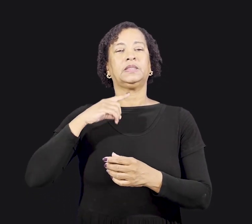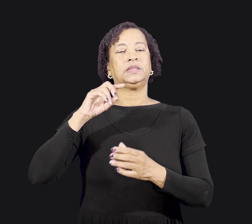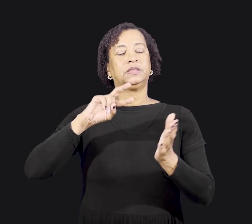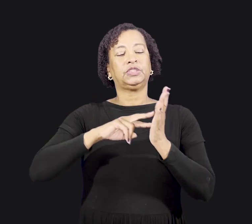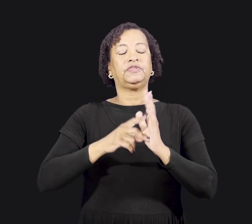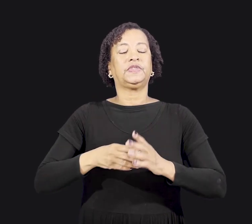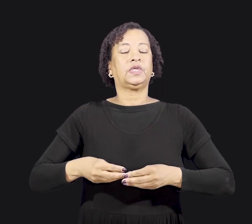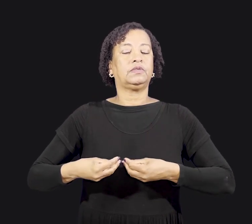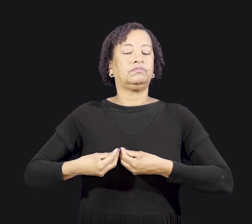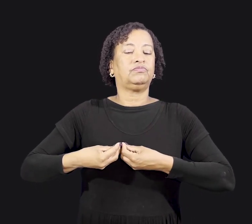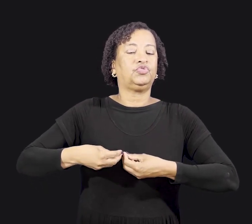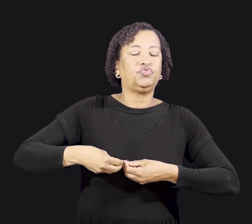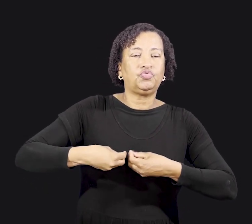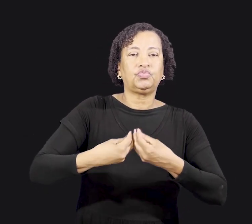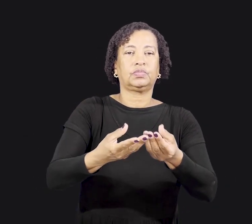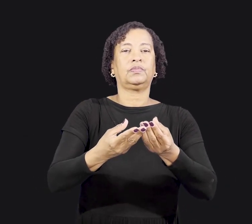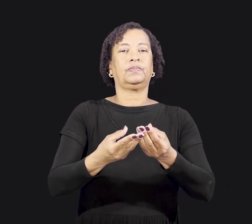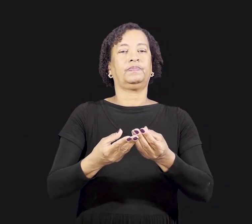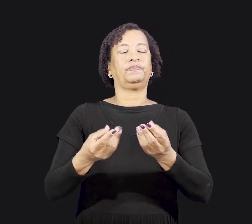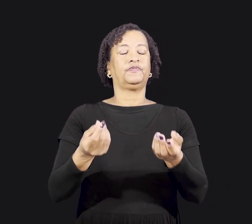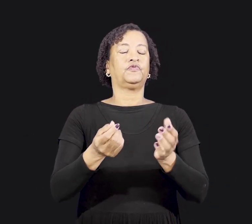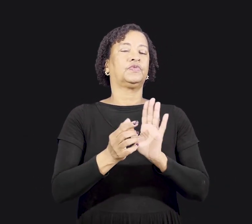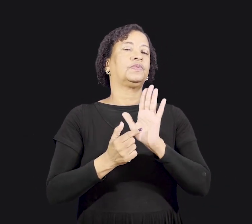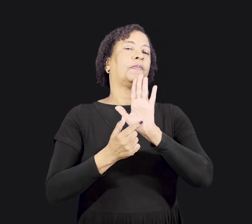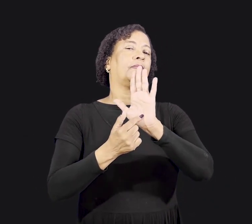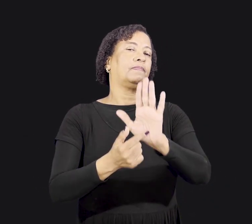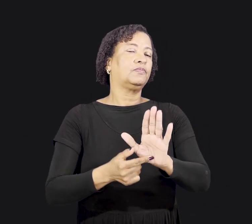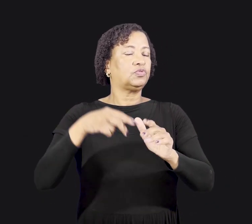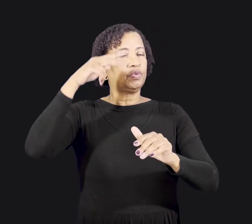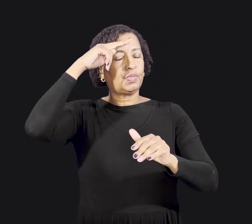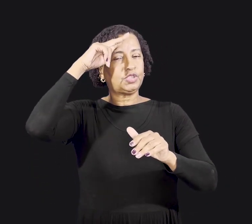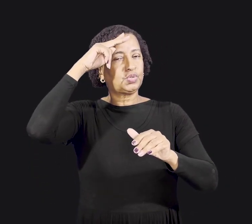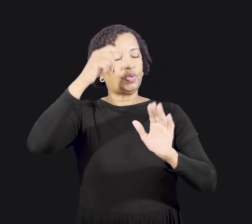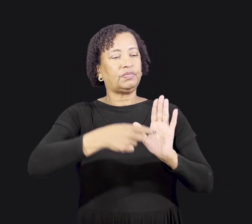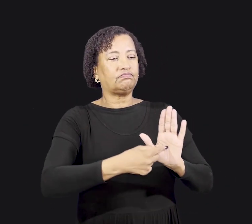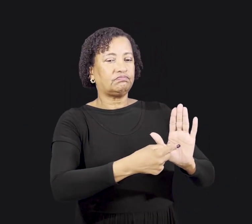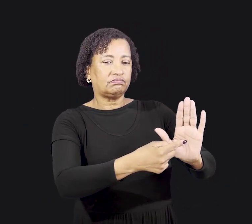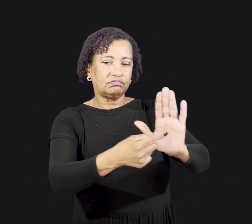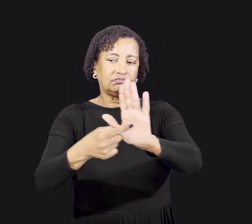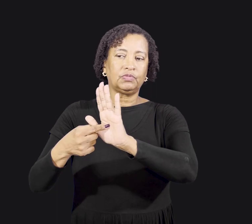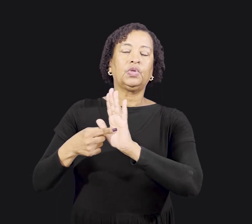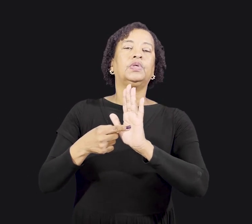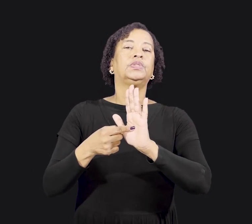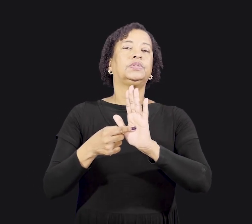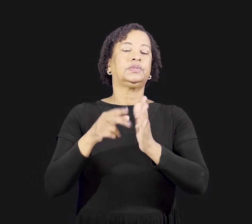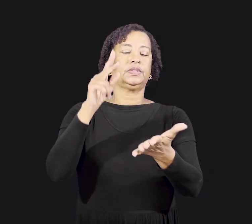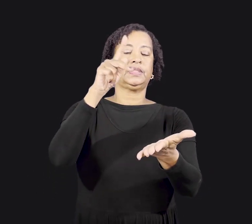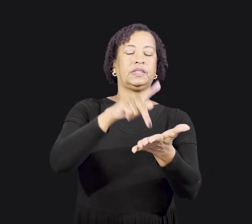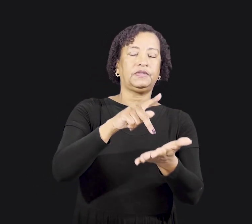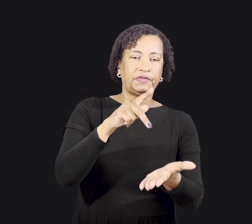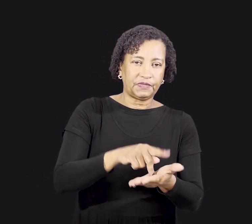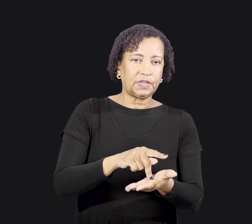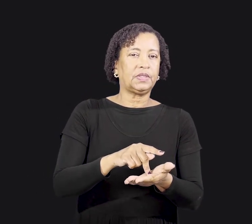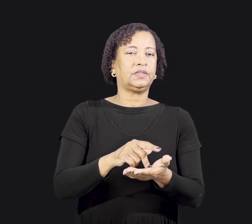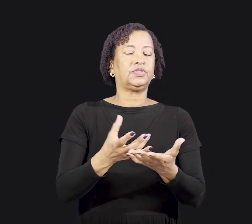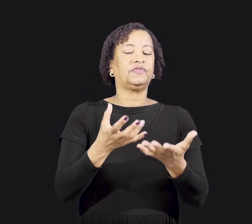alguma verdade, você usa uma história e joga essa história junto ao lado da verdade que você quer